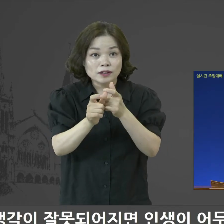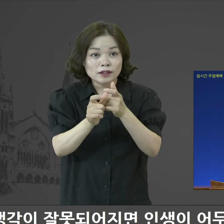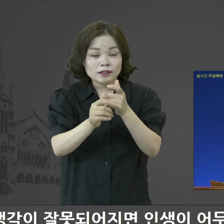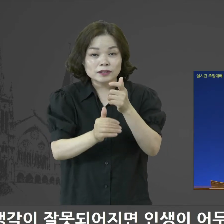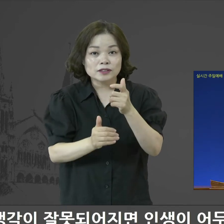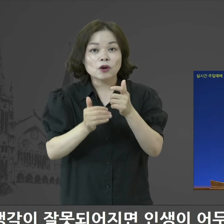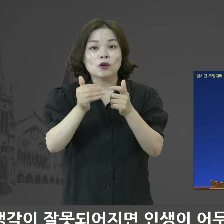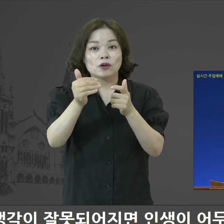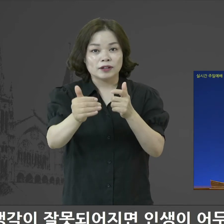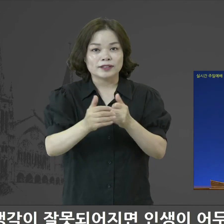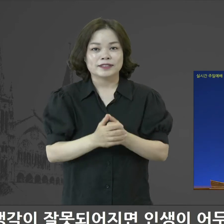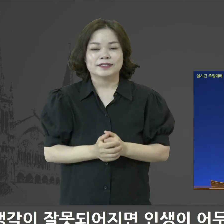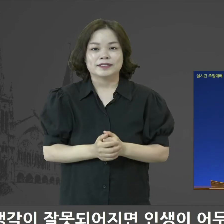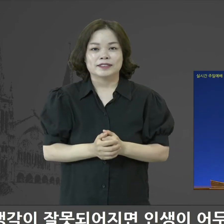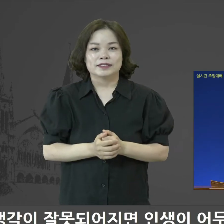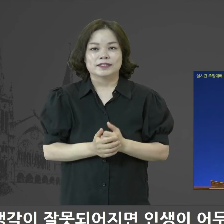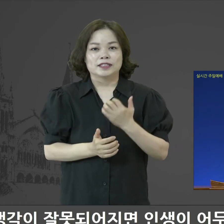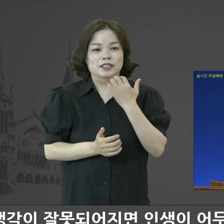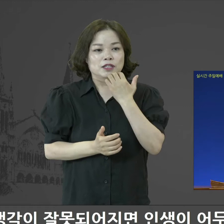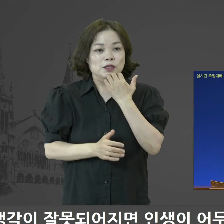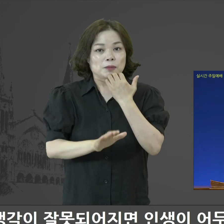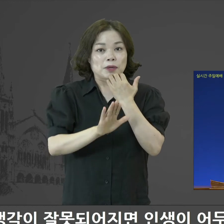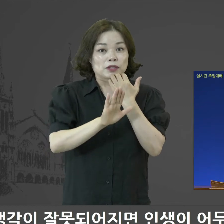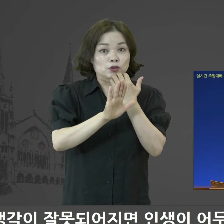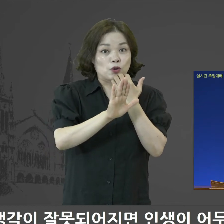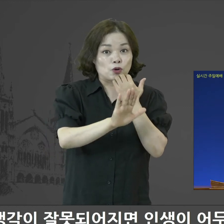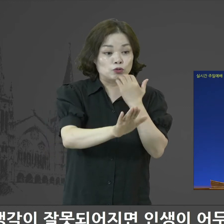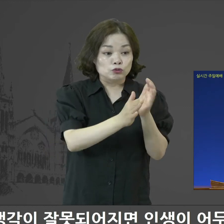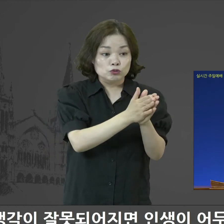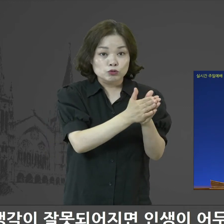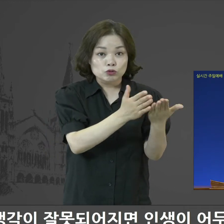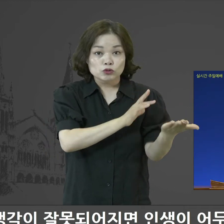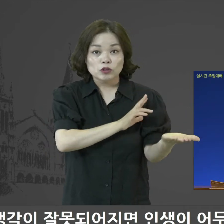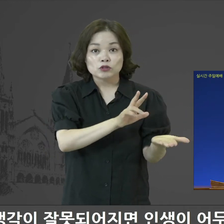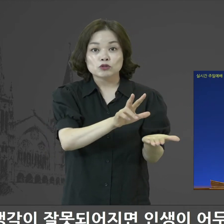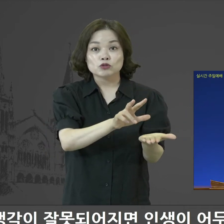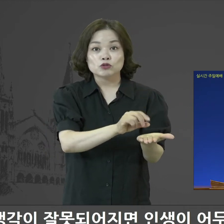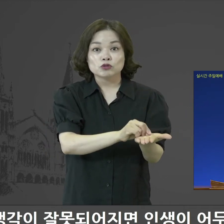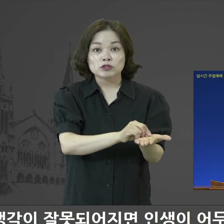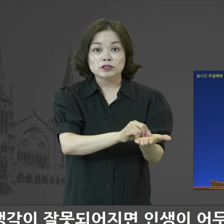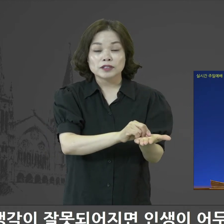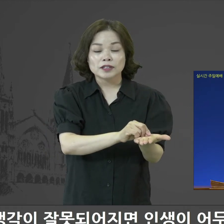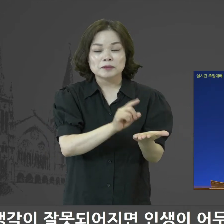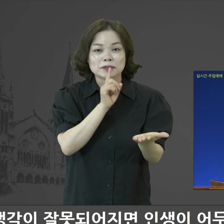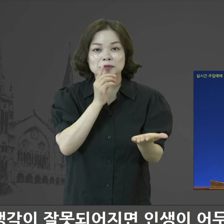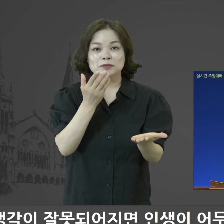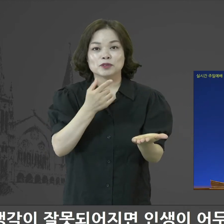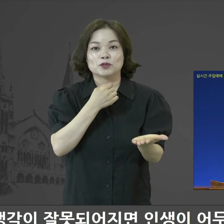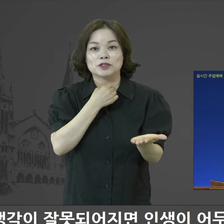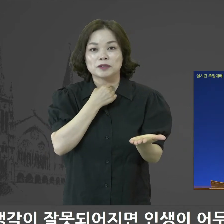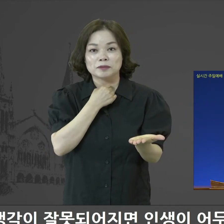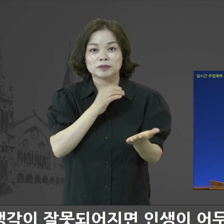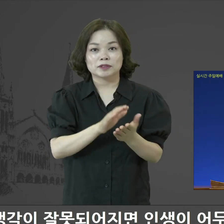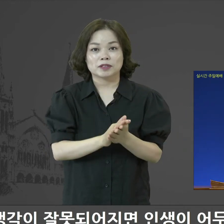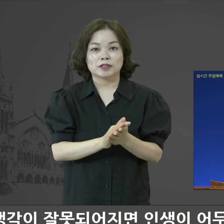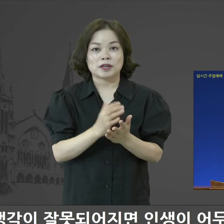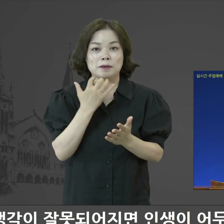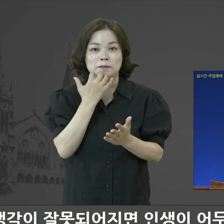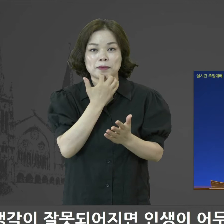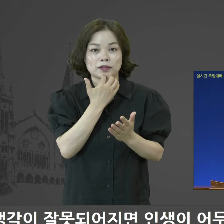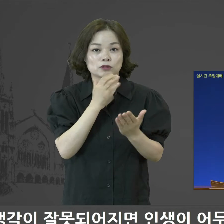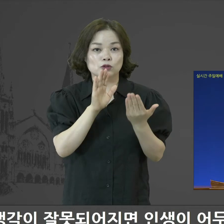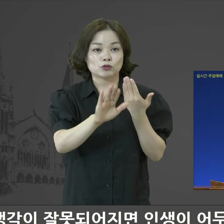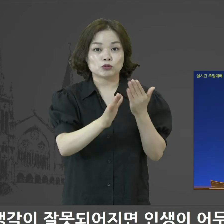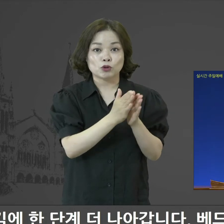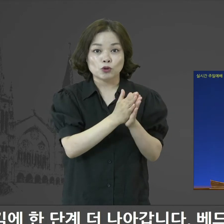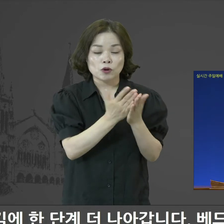단계 더 나가 봅니다. 여러분, 베드로 후서의 주제가 뭔지 지금 더 가르쳐 드리려고 그래요. 베드로 후서